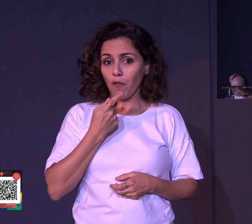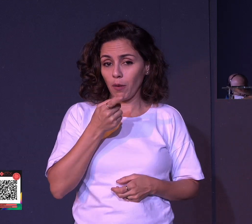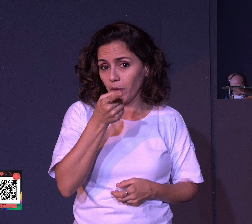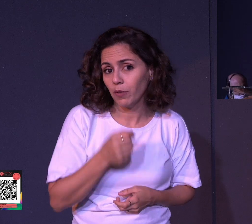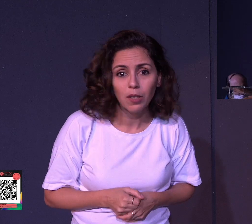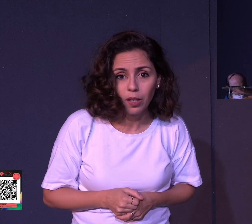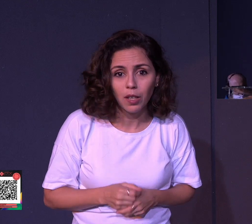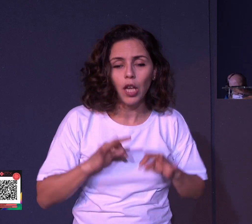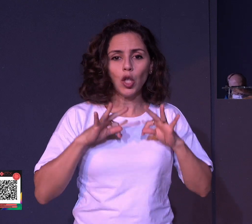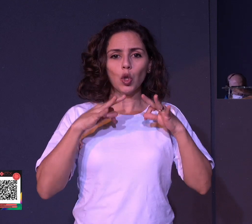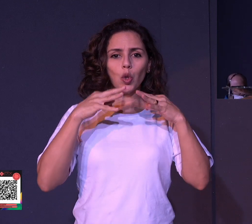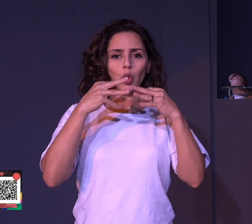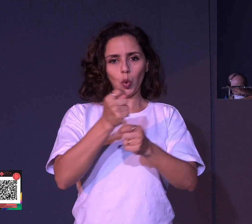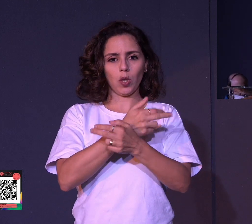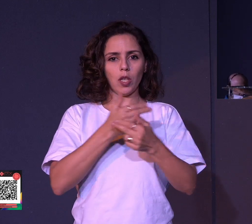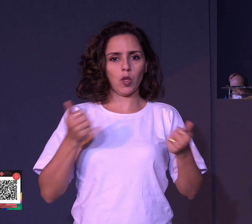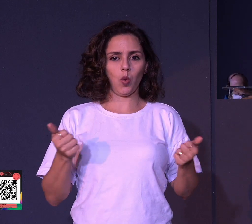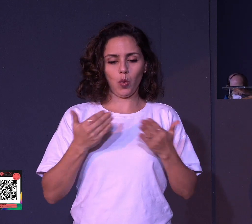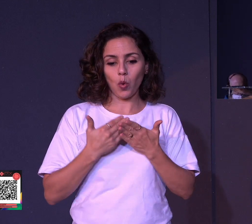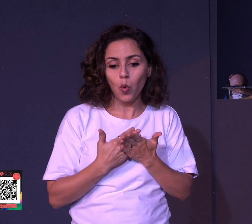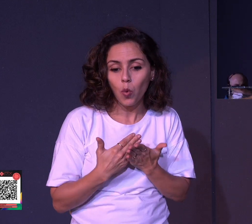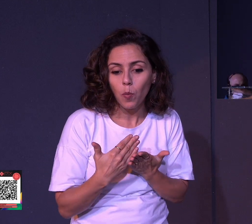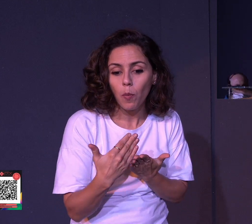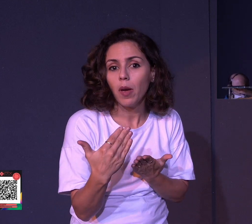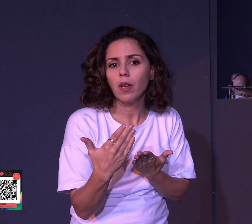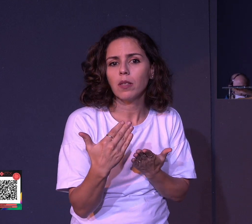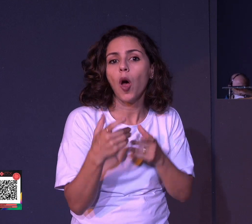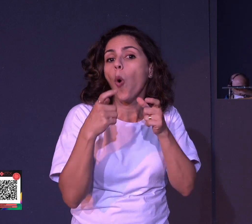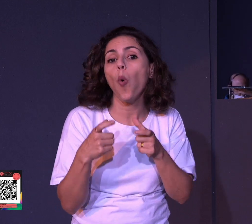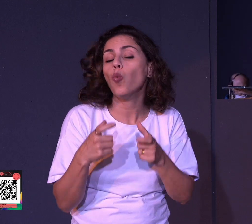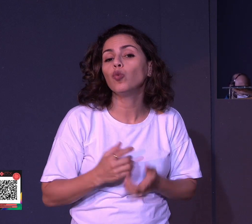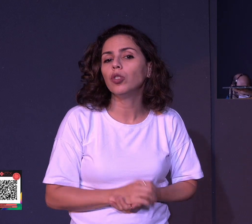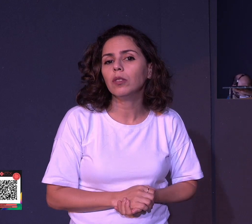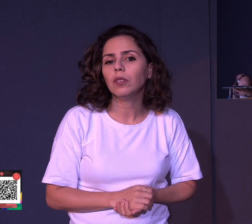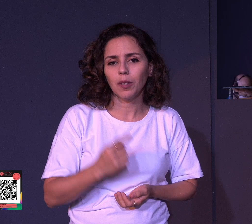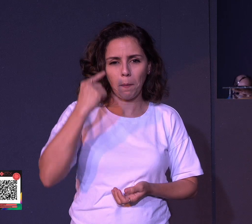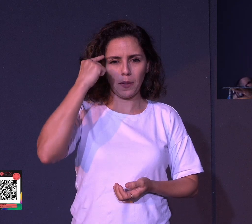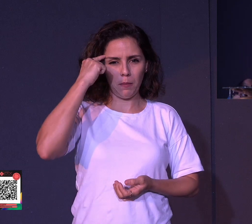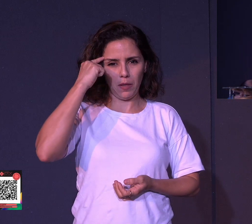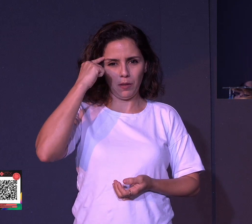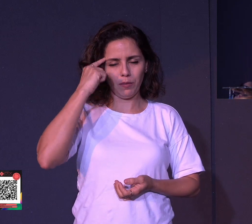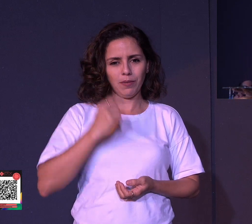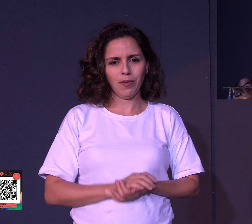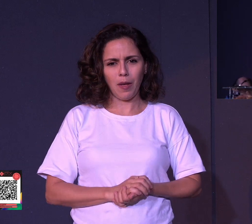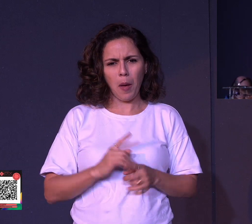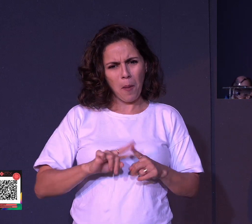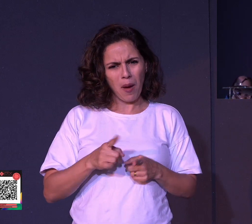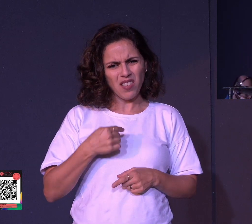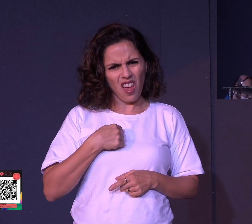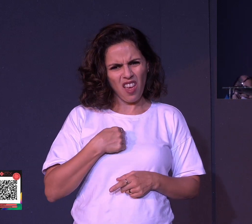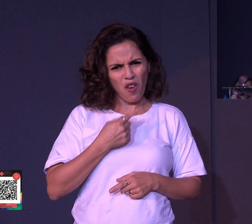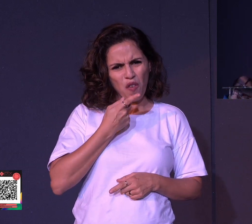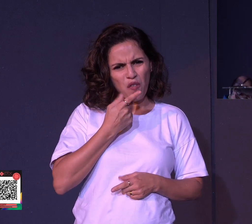pensamento. Você vai falar de a força do pensamento positivo, pastor? Absolutamente. Repita comigo